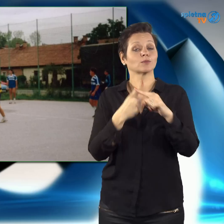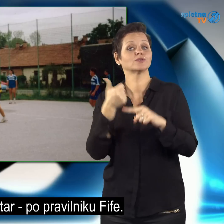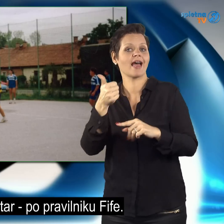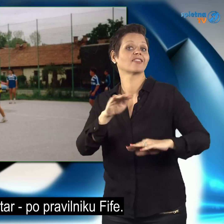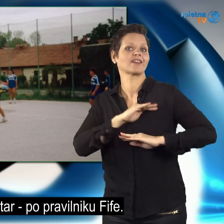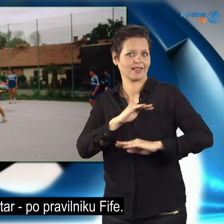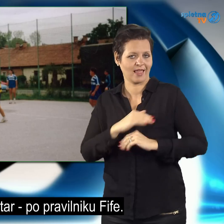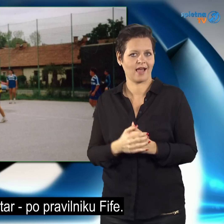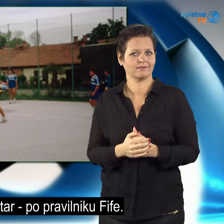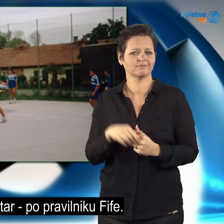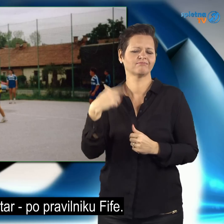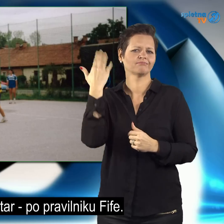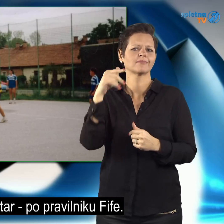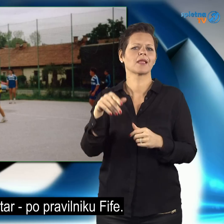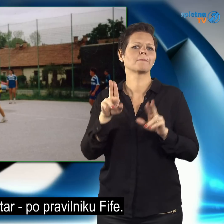FIFA.